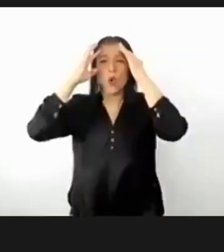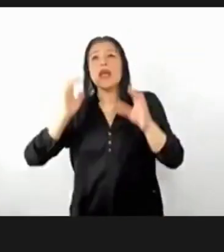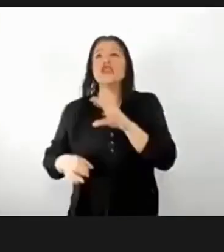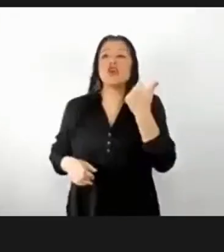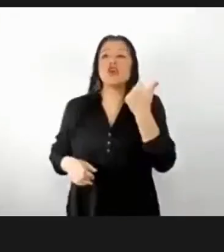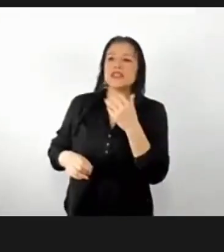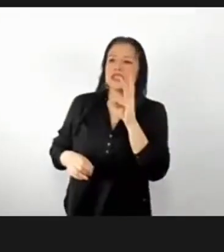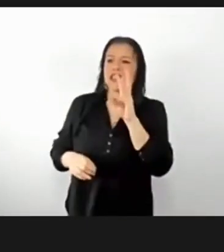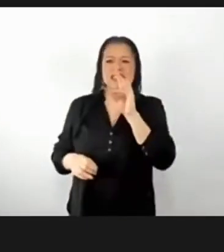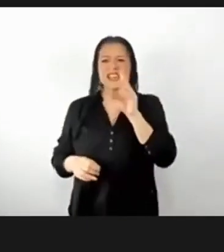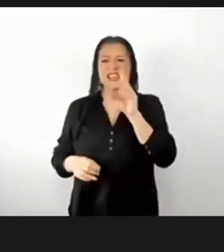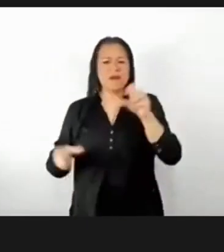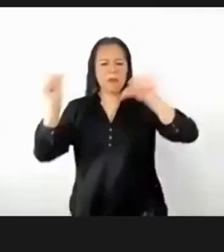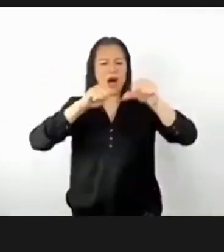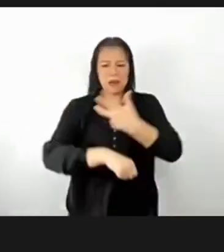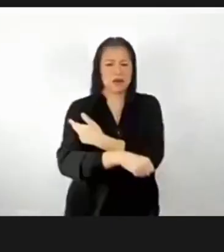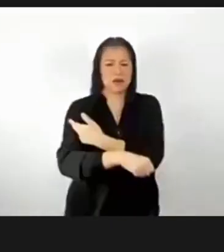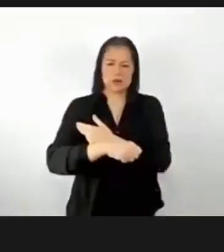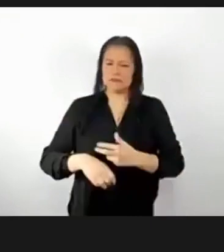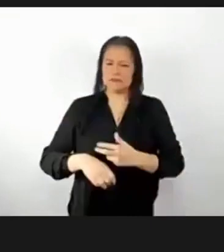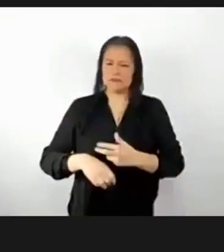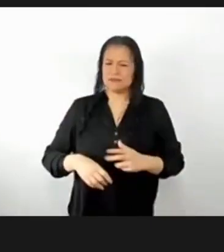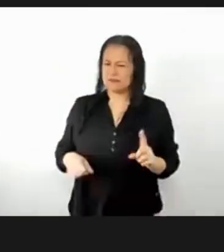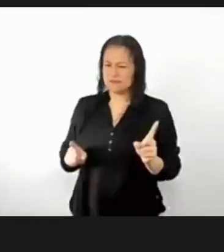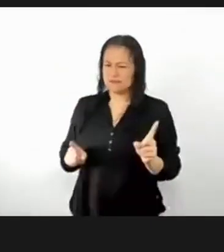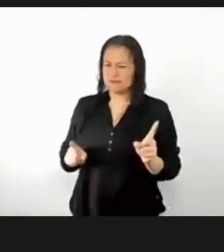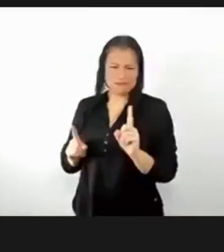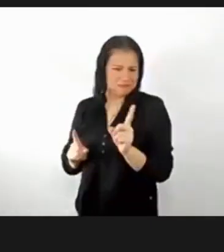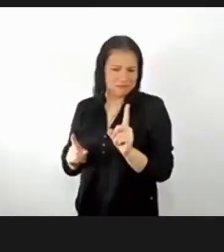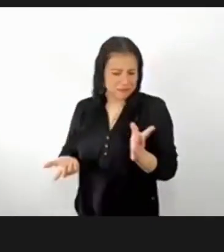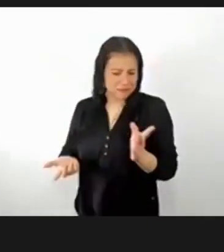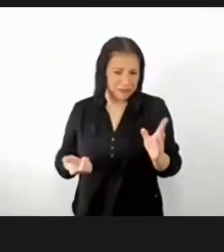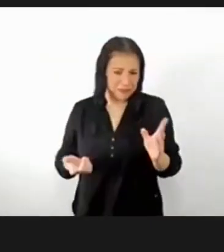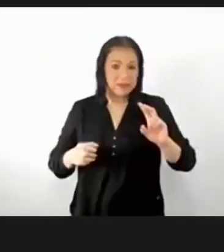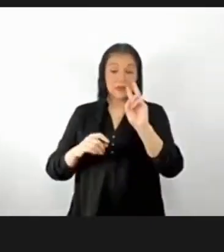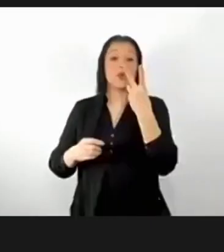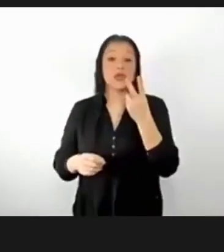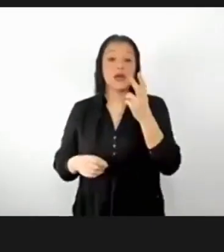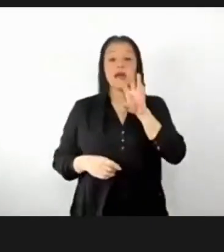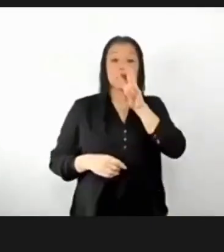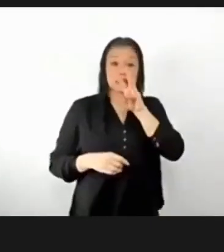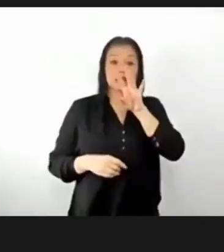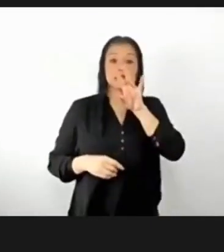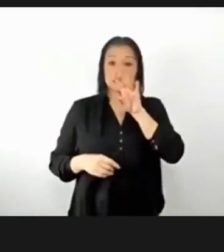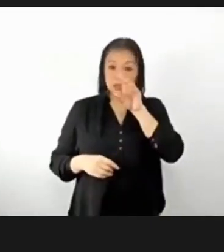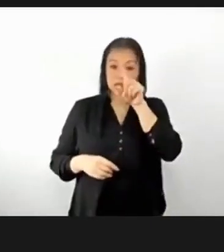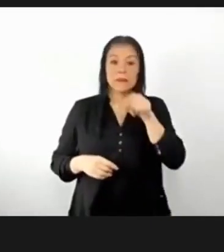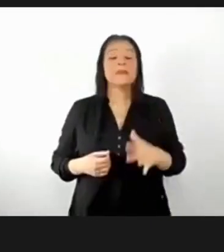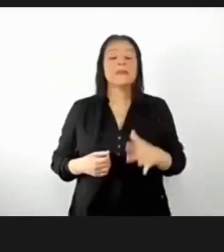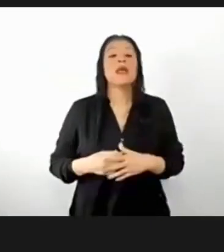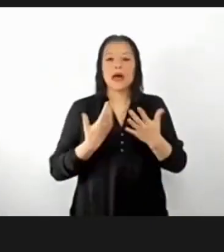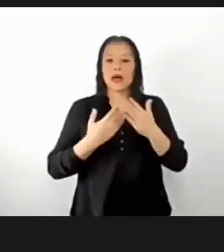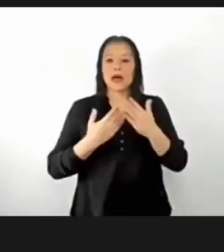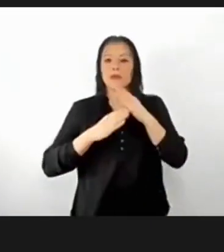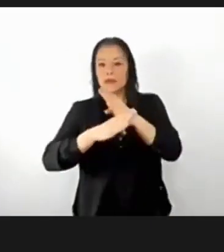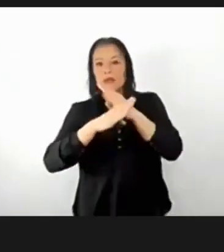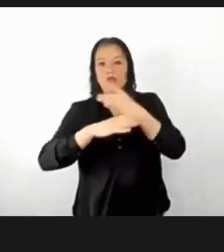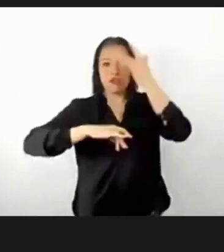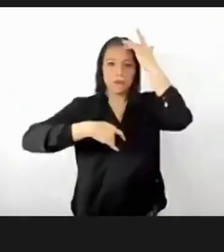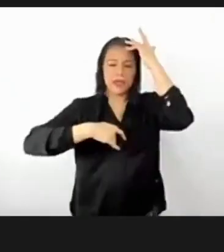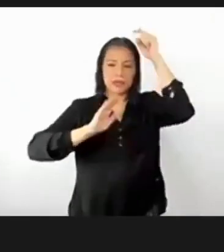esa no sirve. Pero no se dan cuenta que la segunda eficacia para impedir la enfermedad grave y la